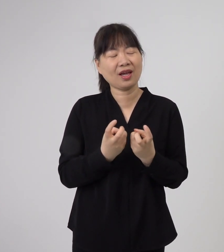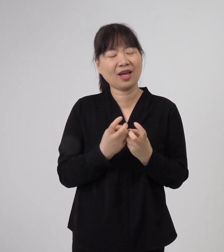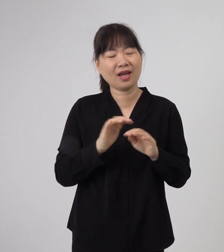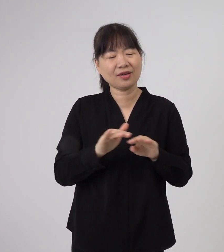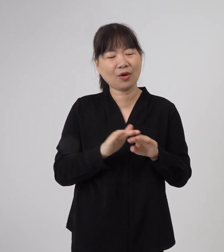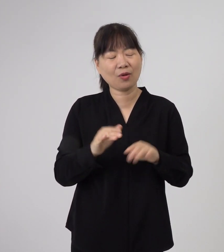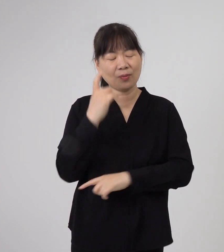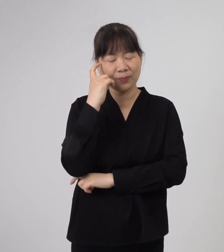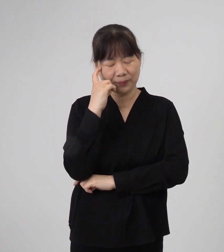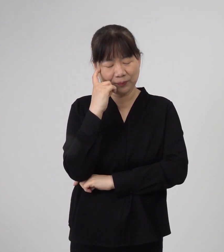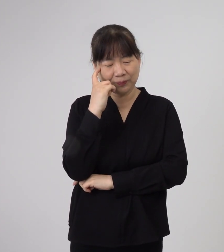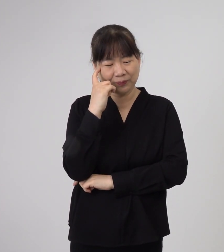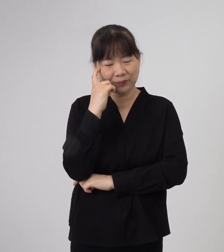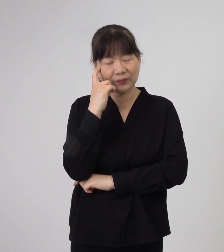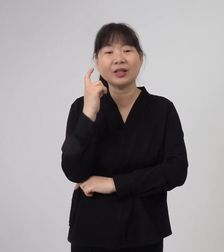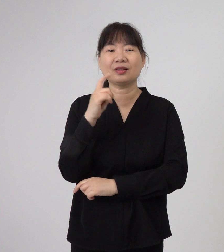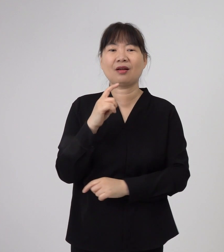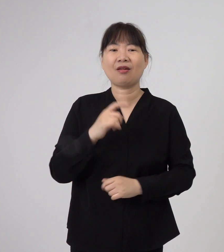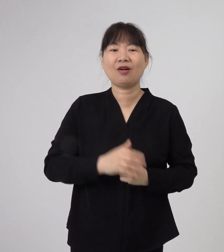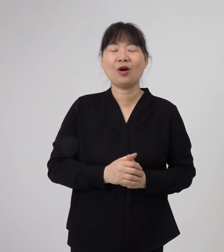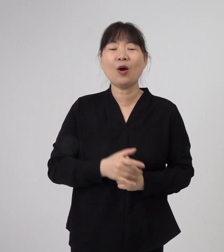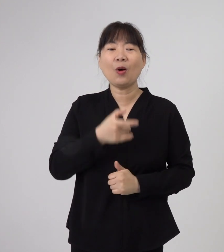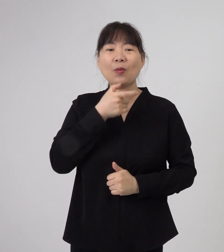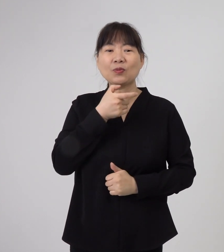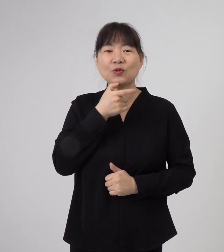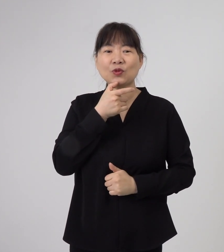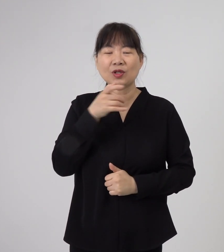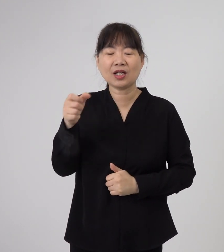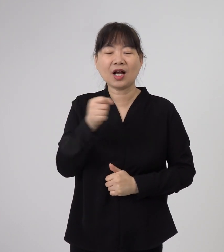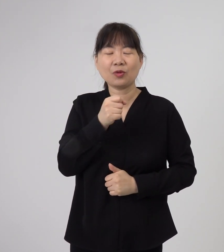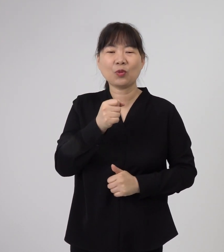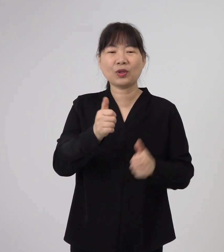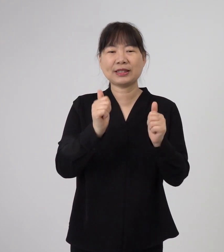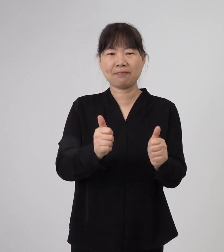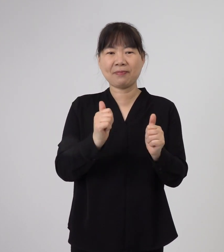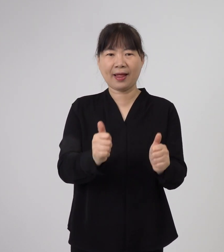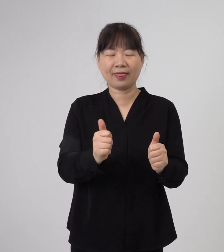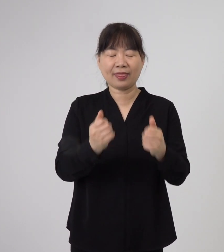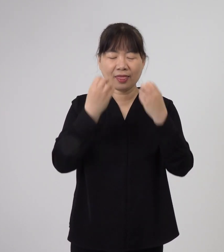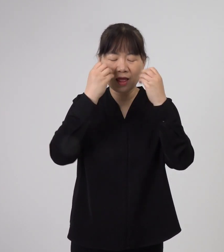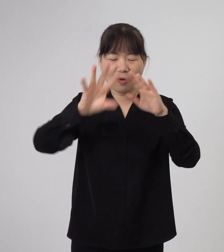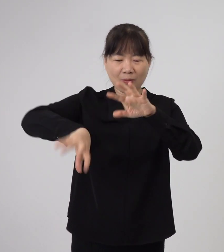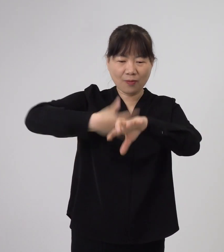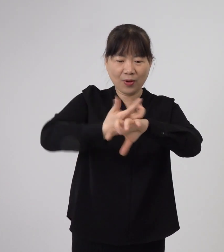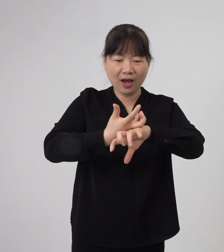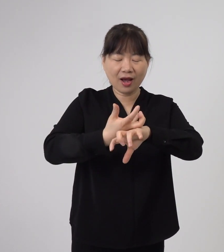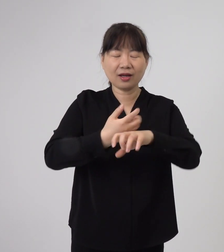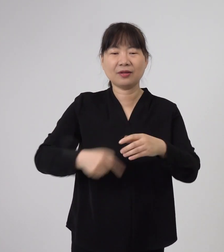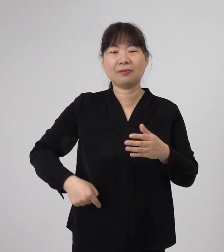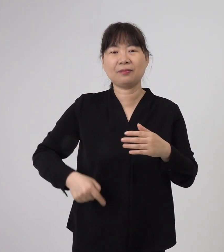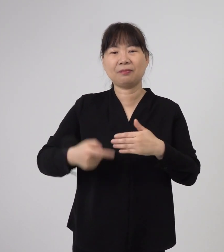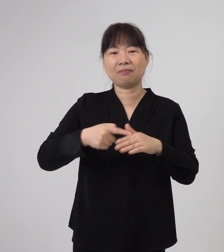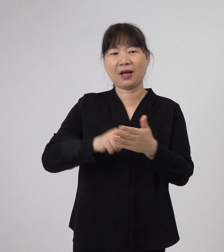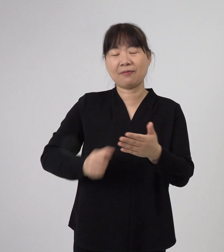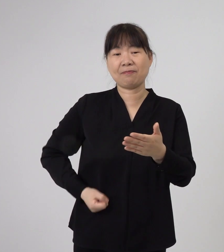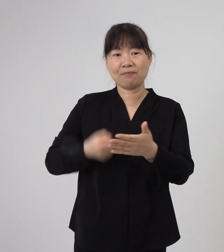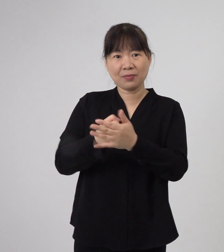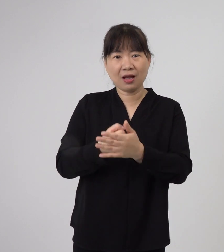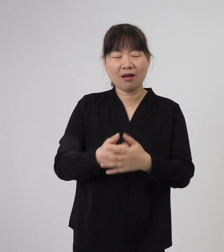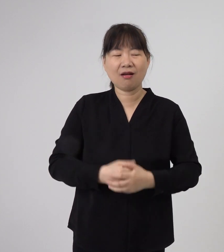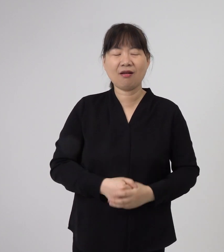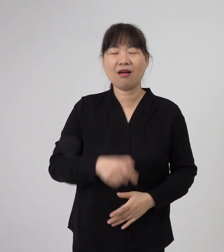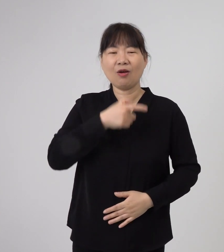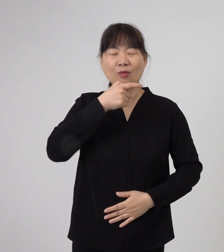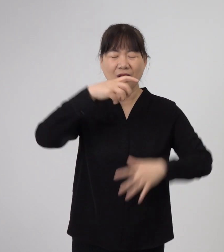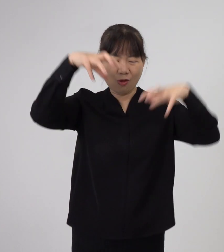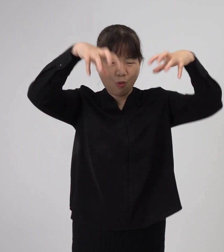땅을 물로 심판하기로, 갈아엎기로, 새롭게 하기로 마음을 먹고 물로